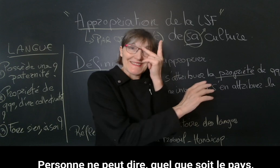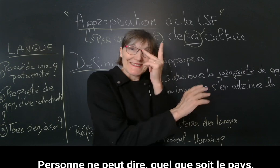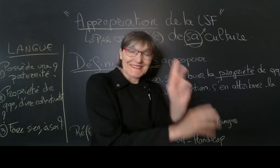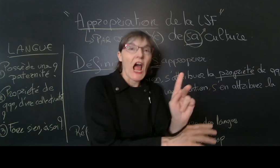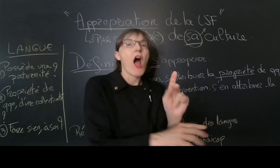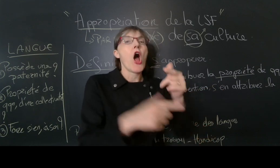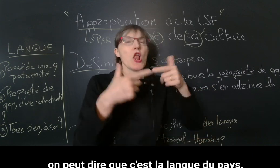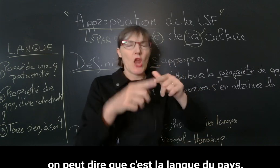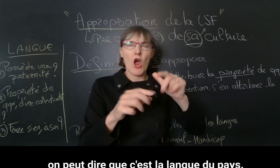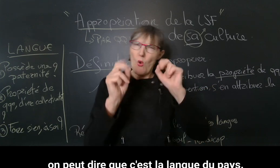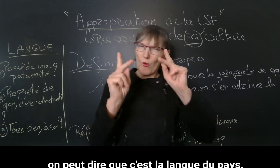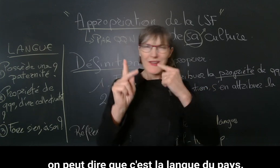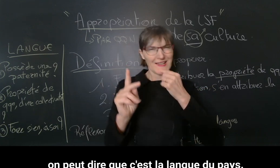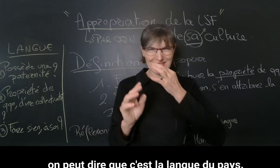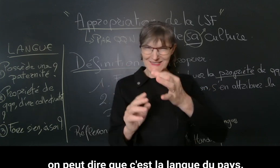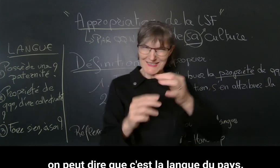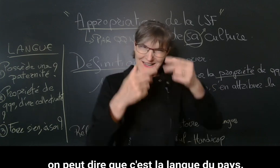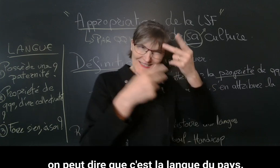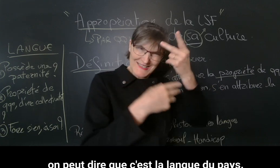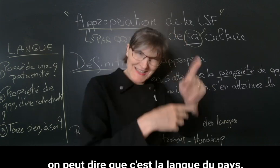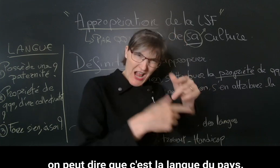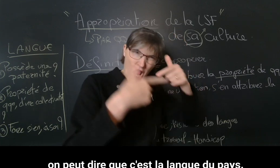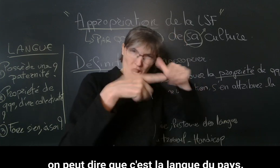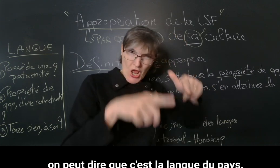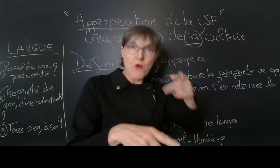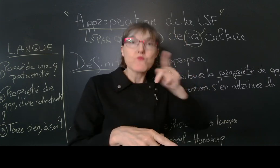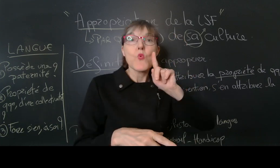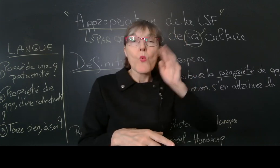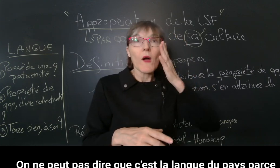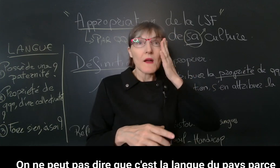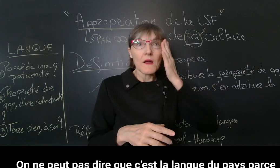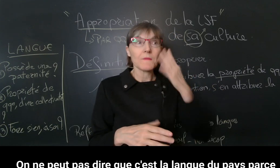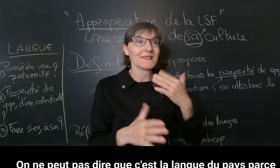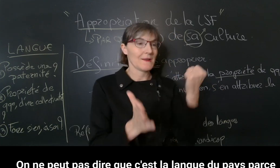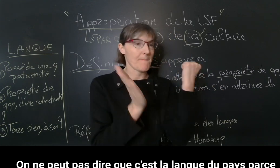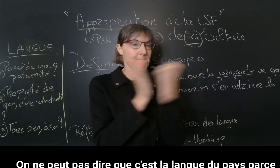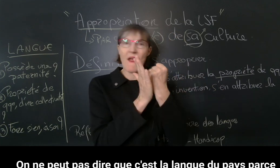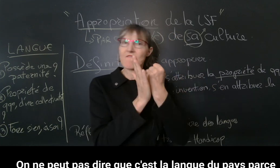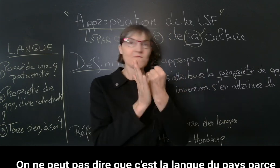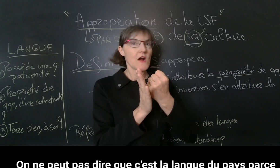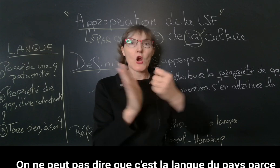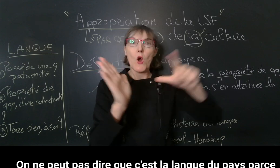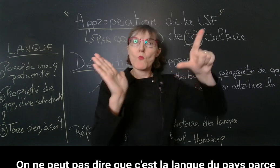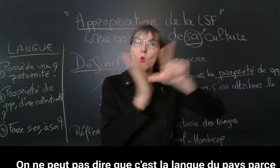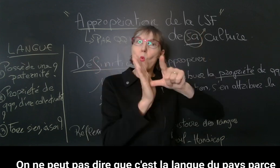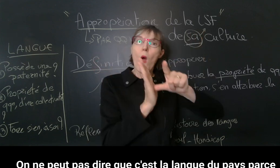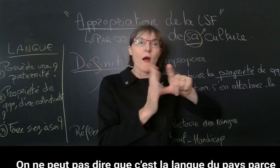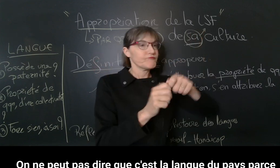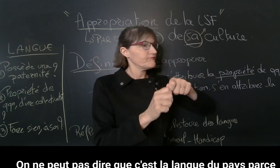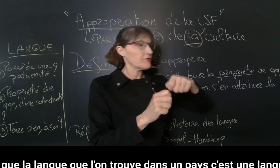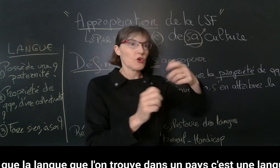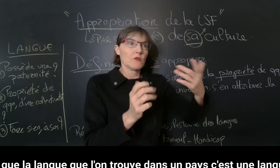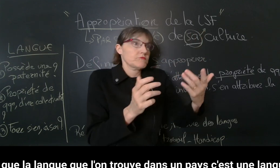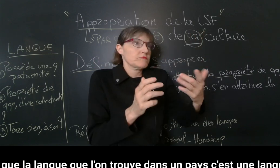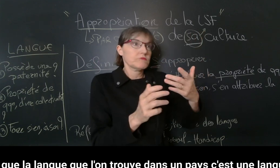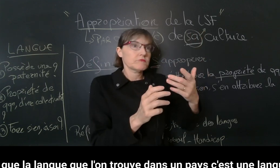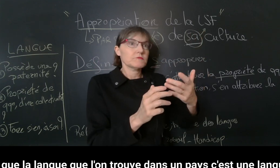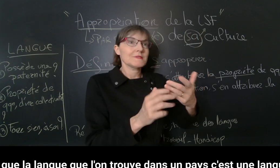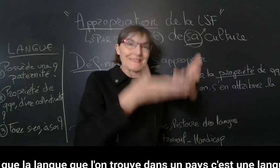on peut dire que c'est la langue du pays on peut pas dire que c'est la langue du pays parce que la langue que l'on